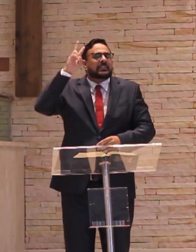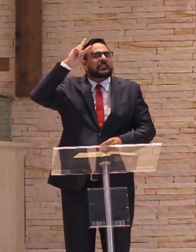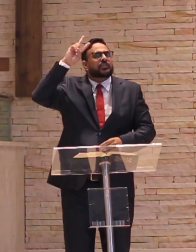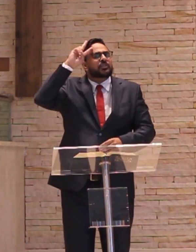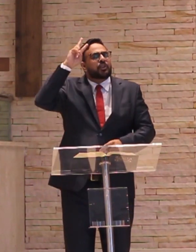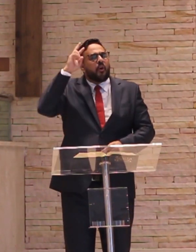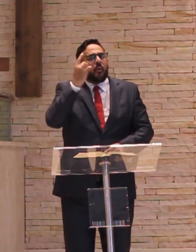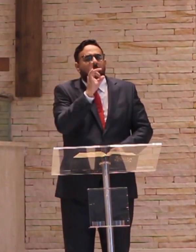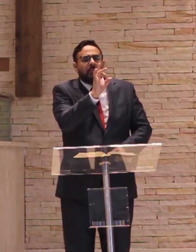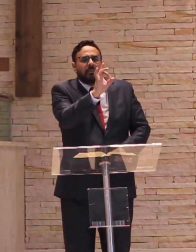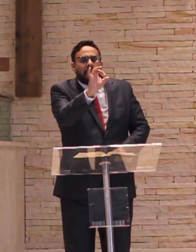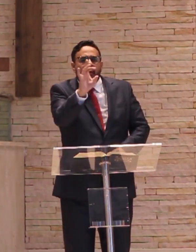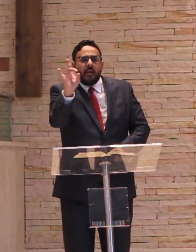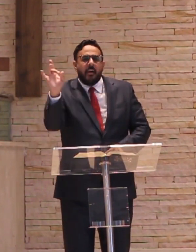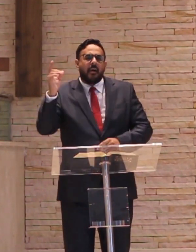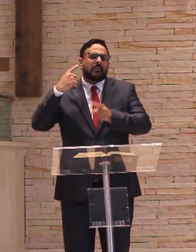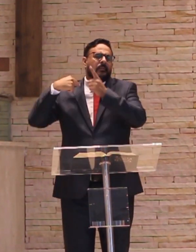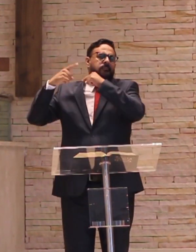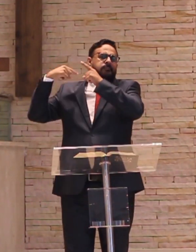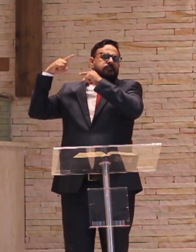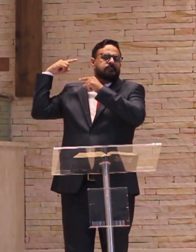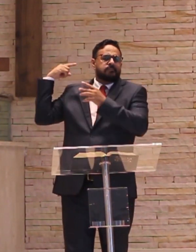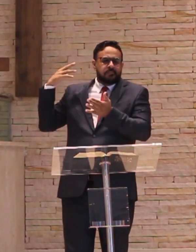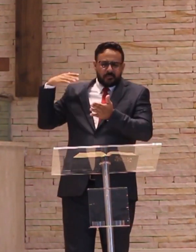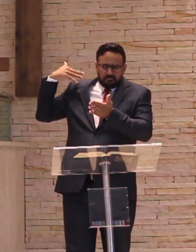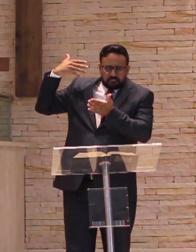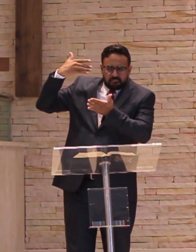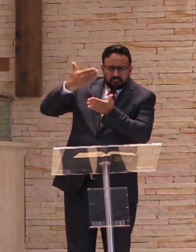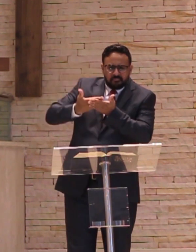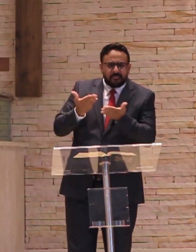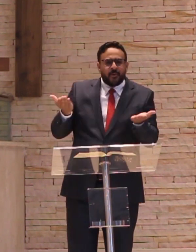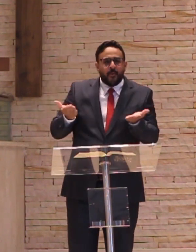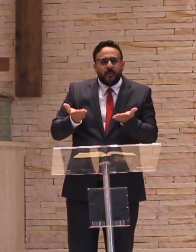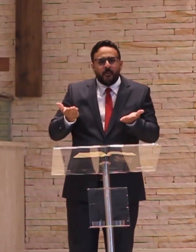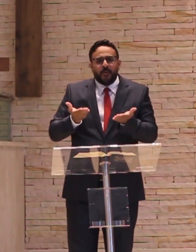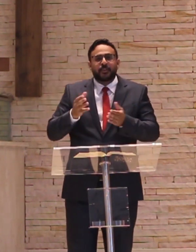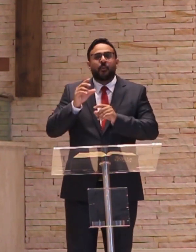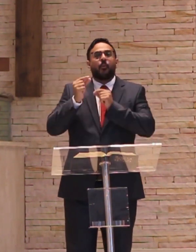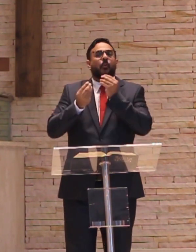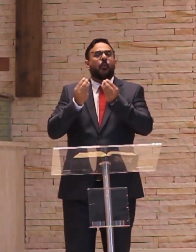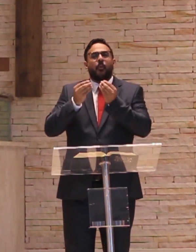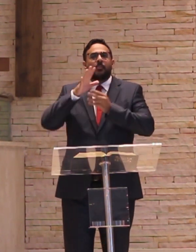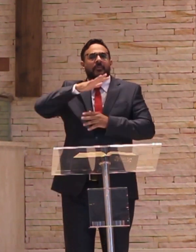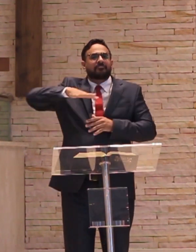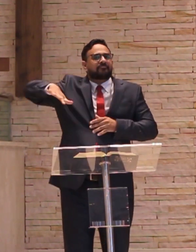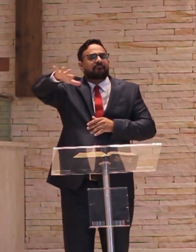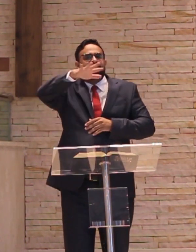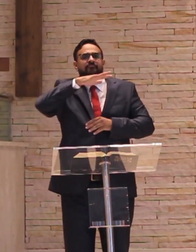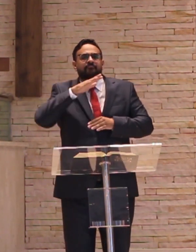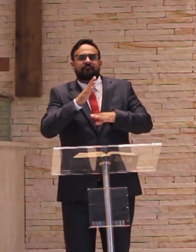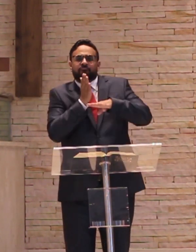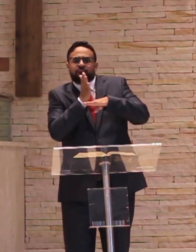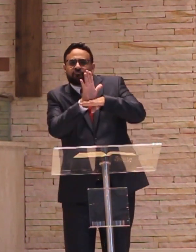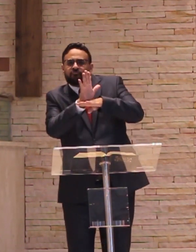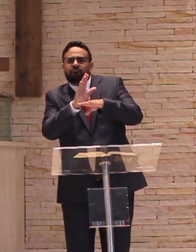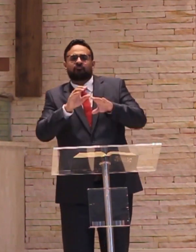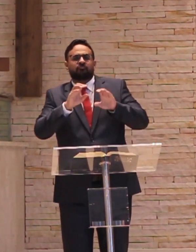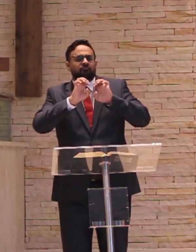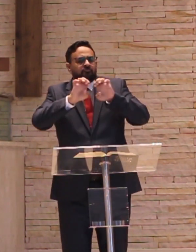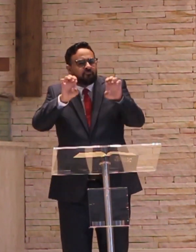nascimento, como foi esse cuidado, esse caminho. Vamos conhecer histórias e experiências de outras pessoas, de como